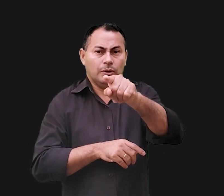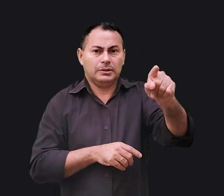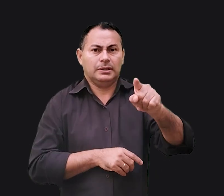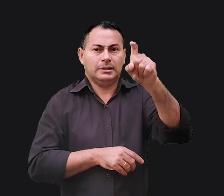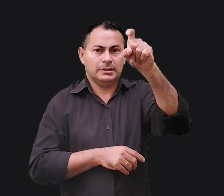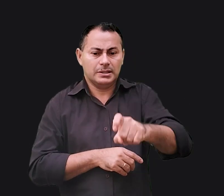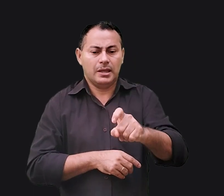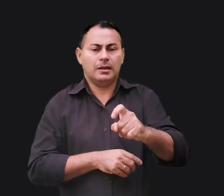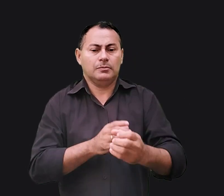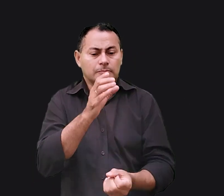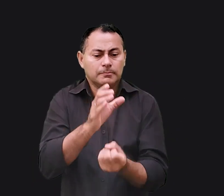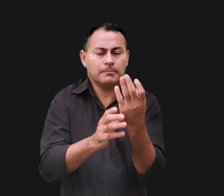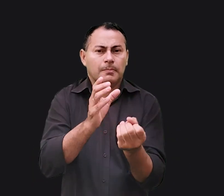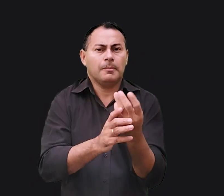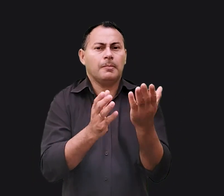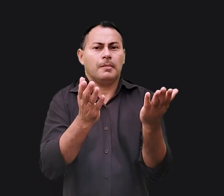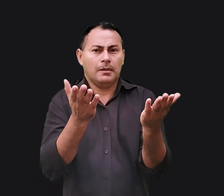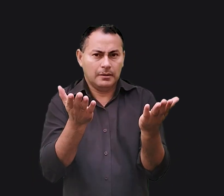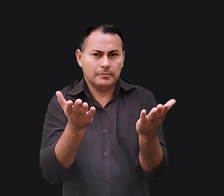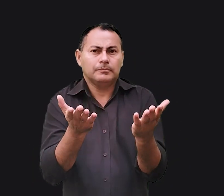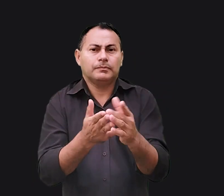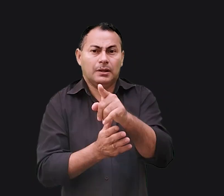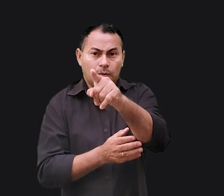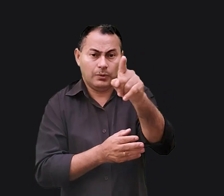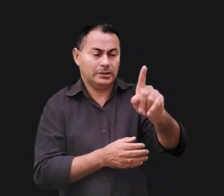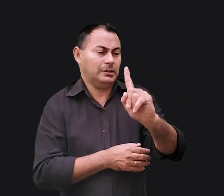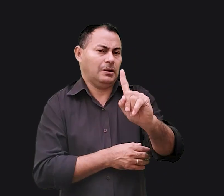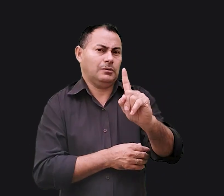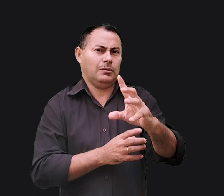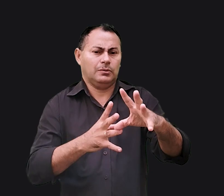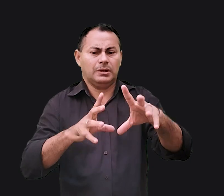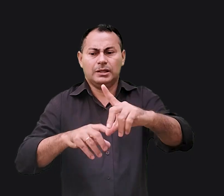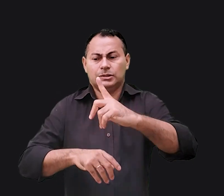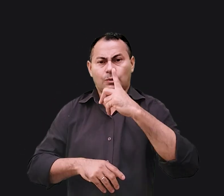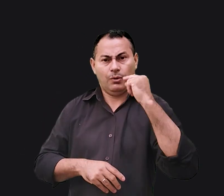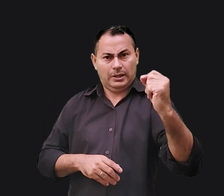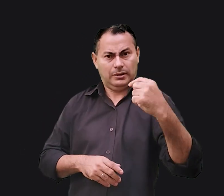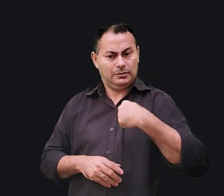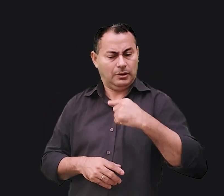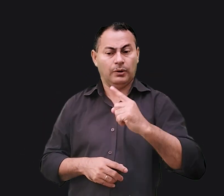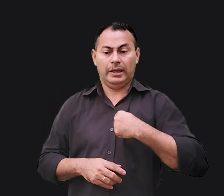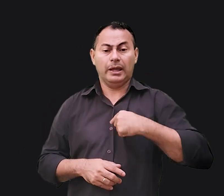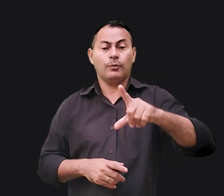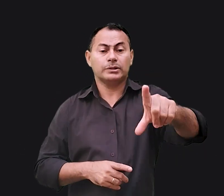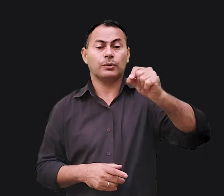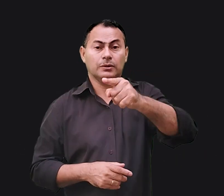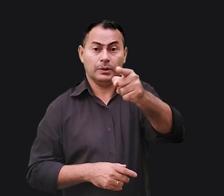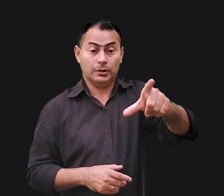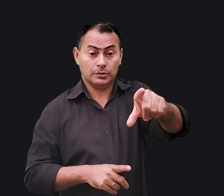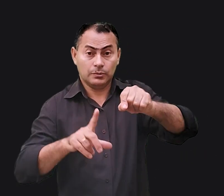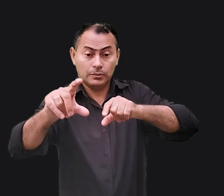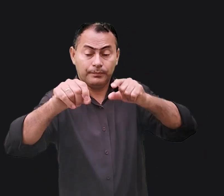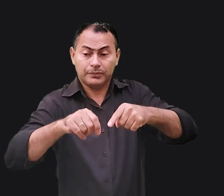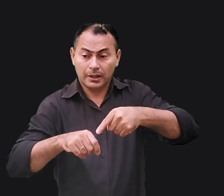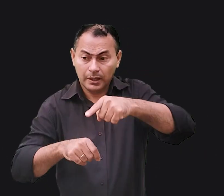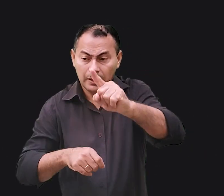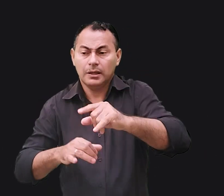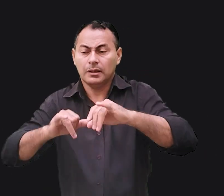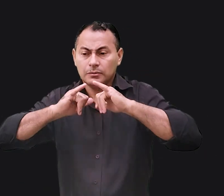para serem frutíferos. Vocês não me escolheram, mas eu os escolhi para irem e darem